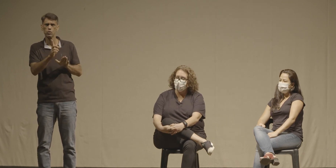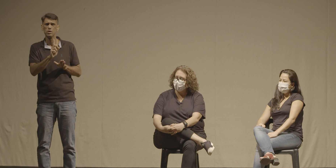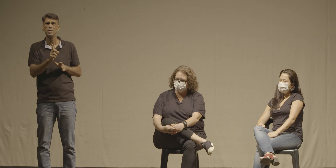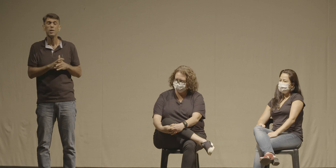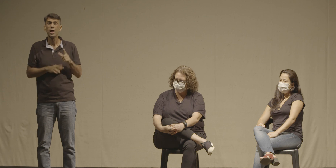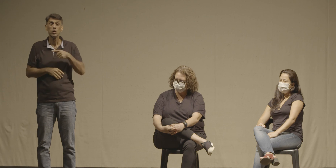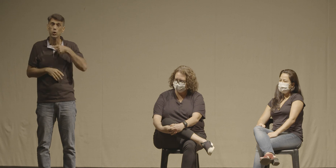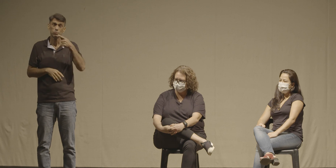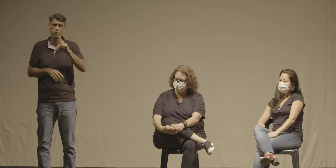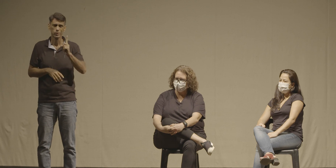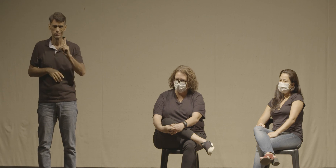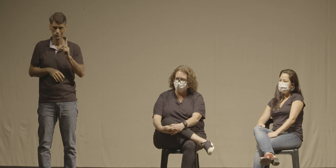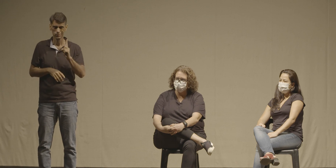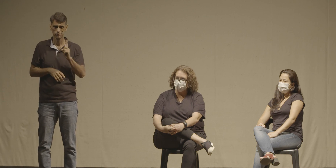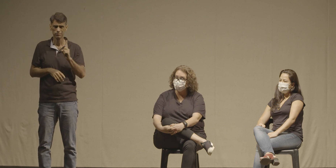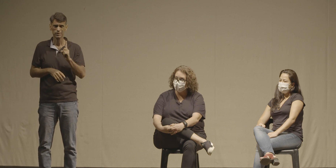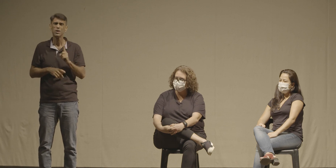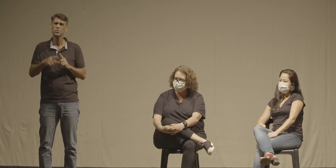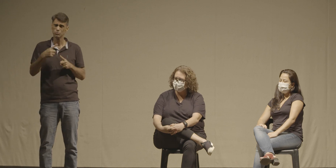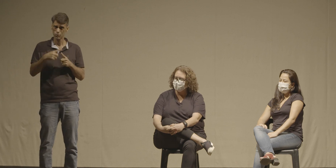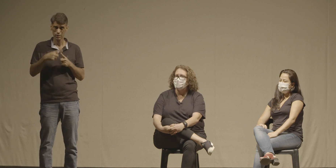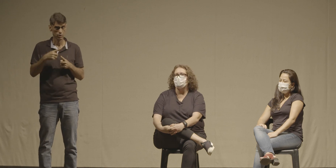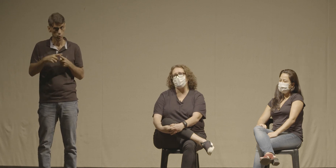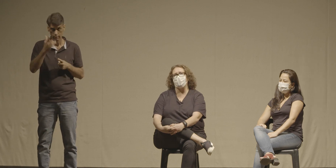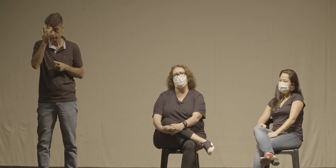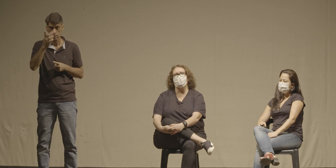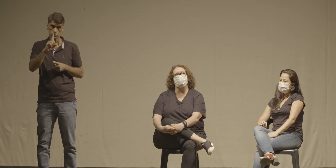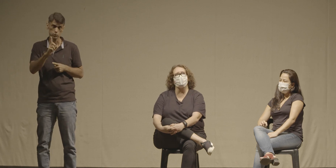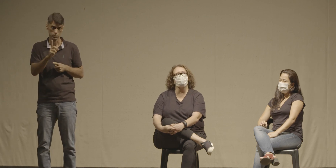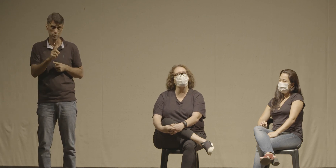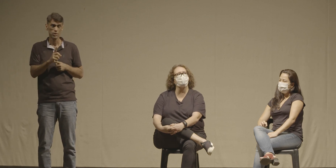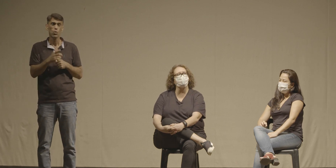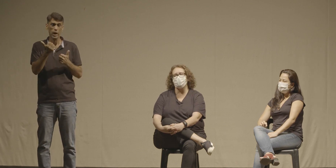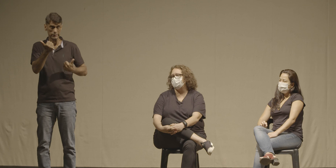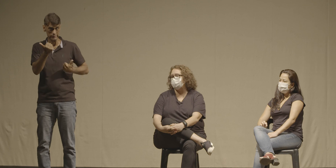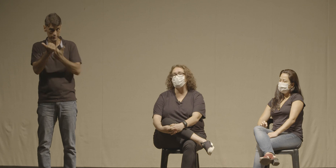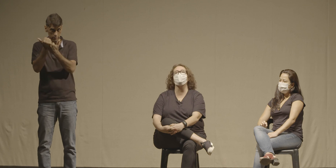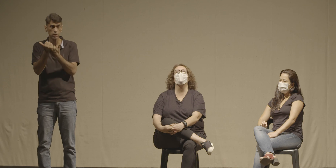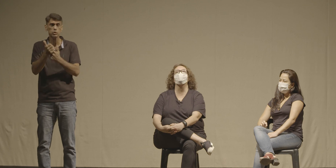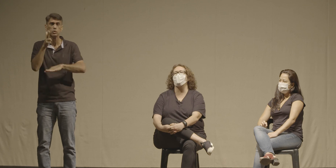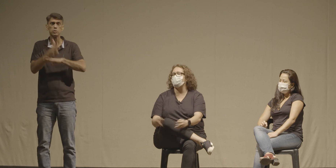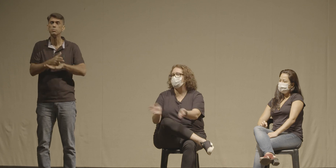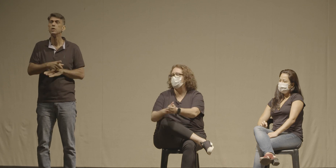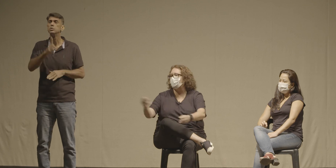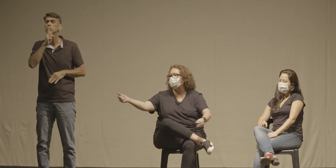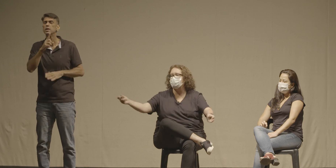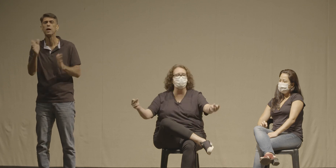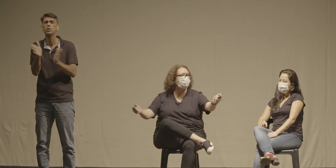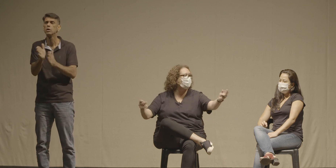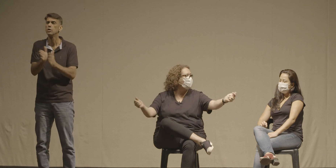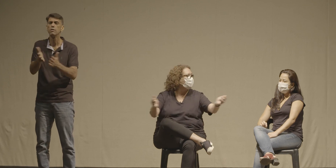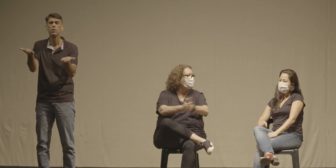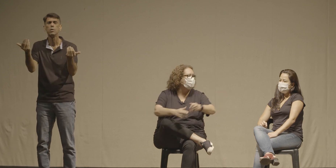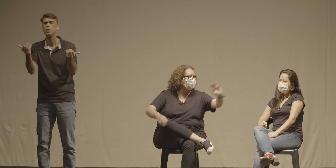não deram conta, assim, porque realmente não é fácil. Porque o assistente de estúdio é aquele que fala, silêncio, gravando, vamos embora, todo